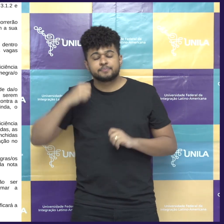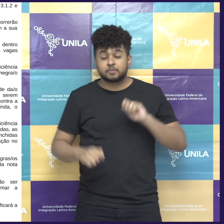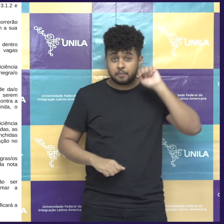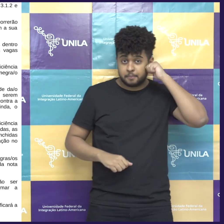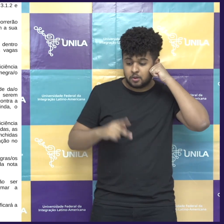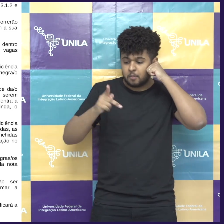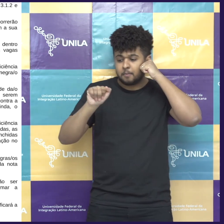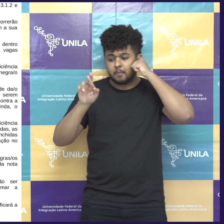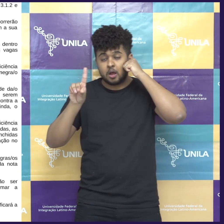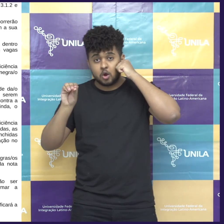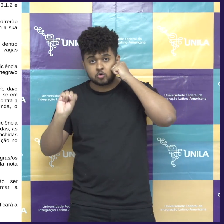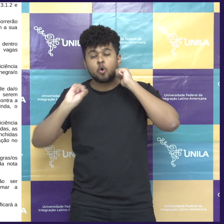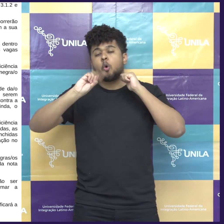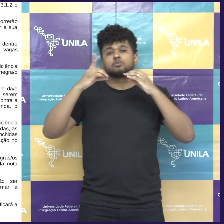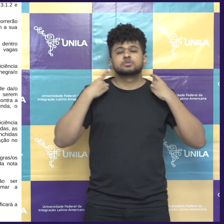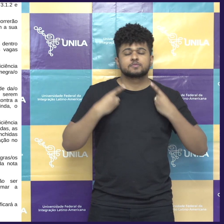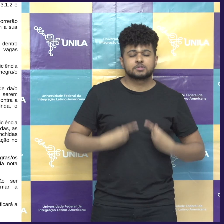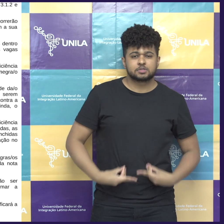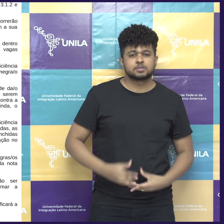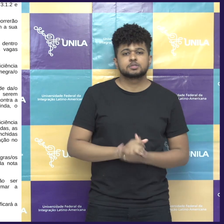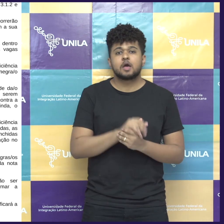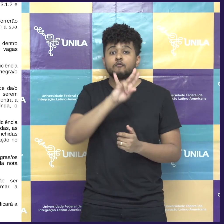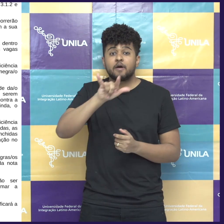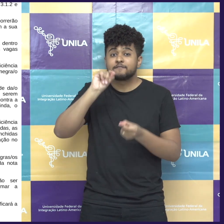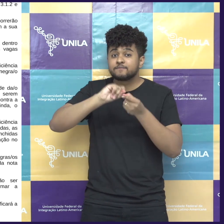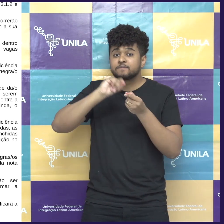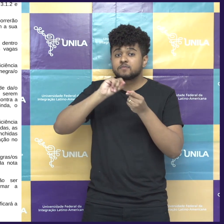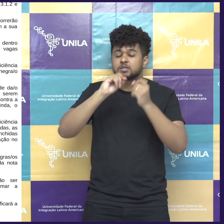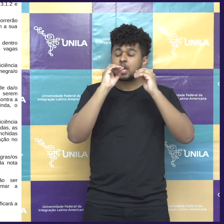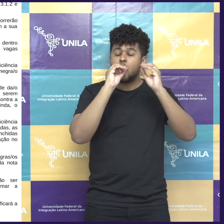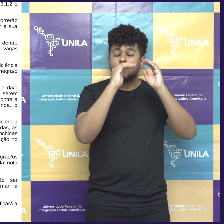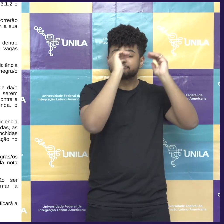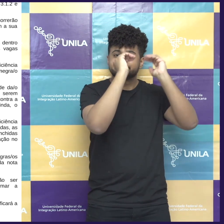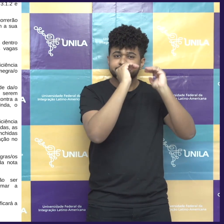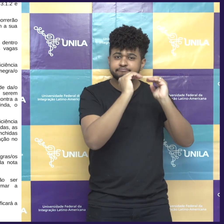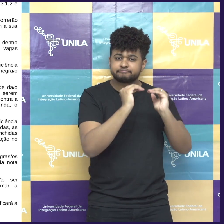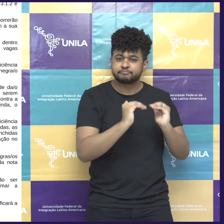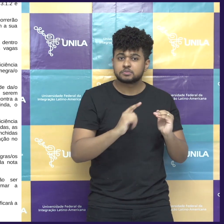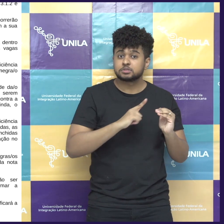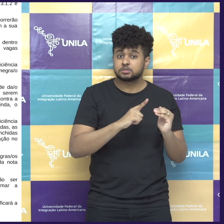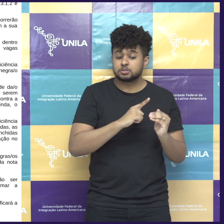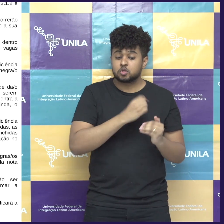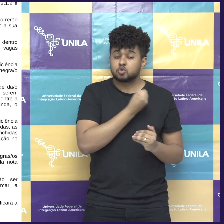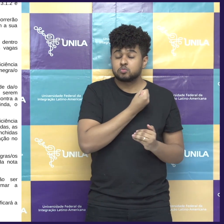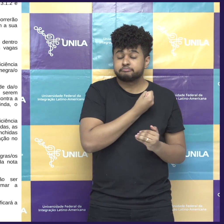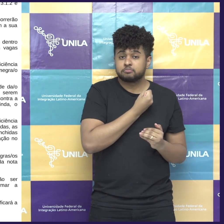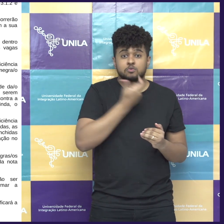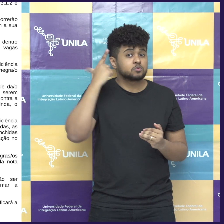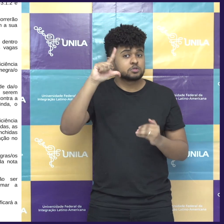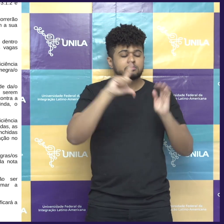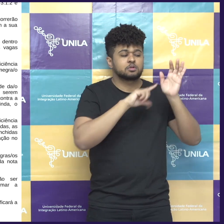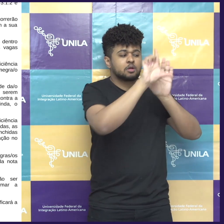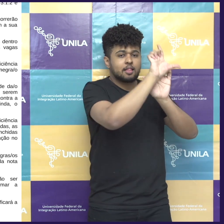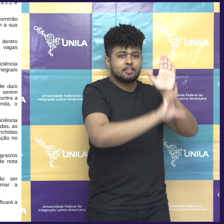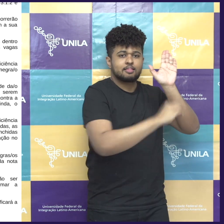negros, pardos ou com deficiência será feito pela ordem decrescente da nota obtida, mediante lista de